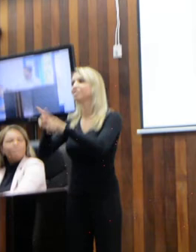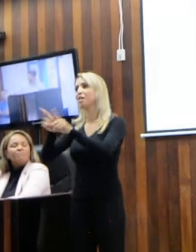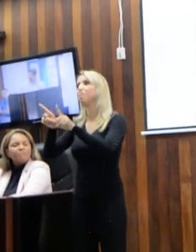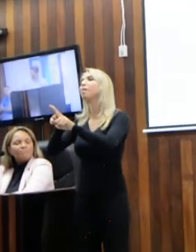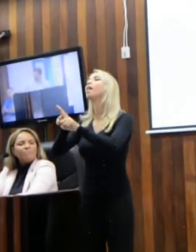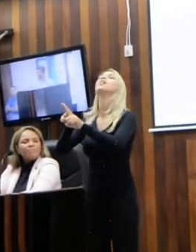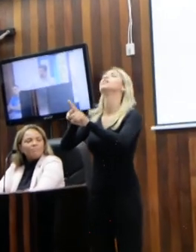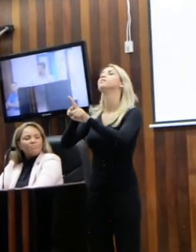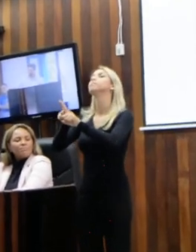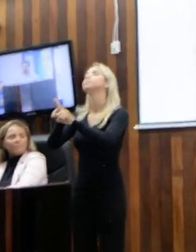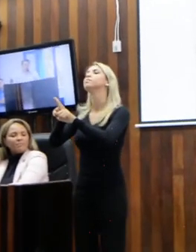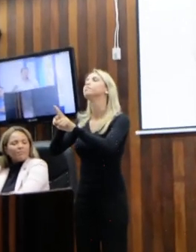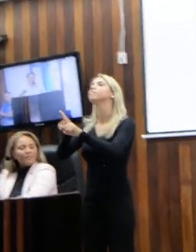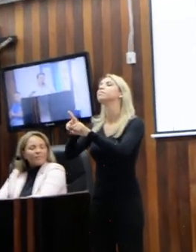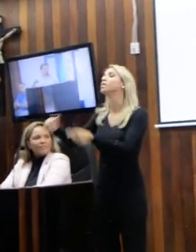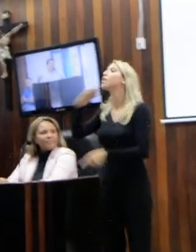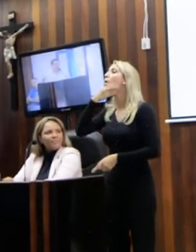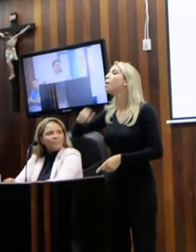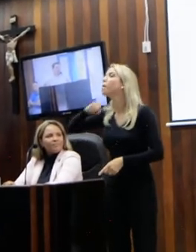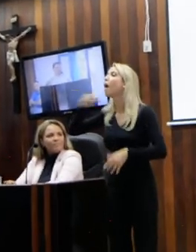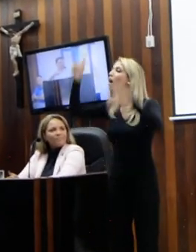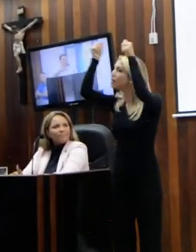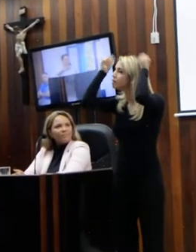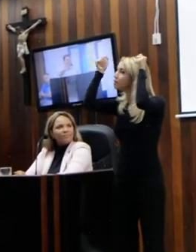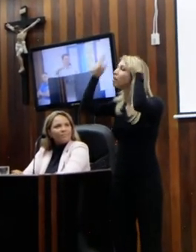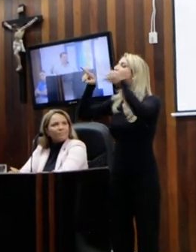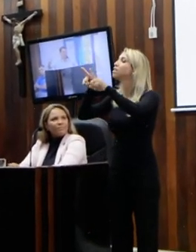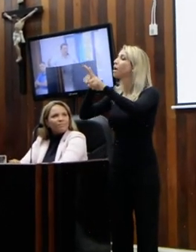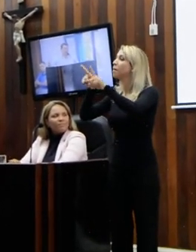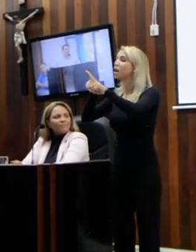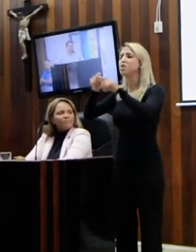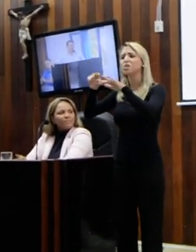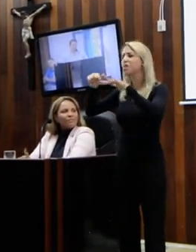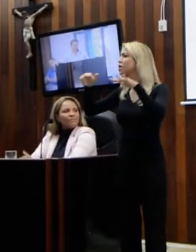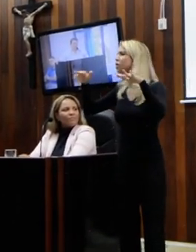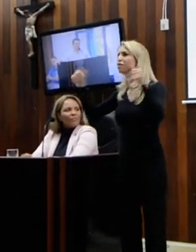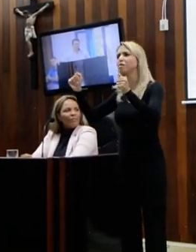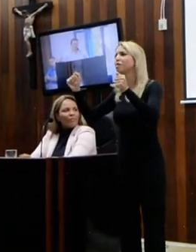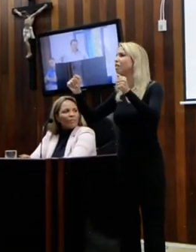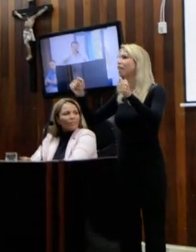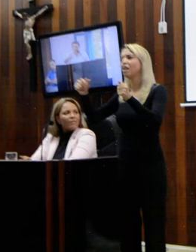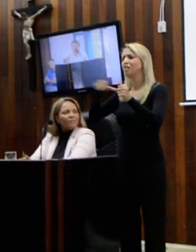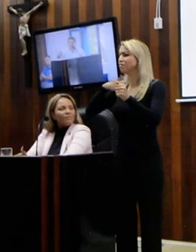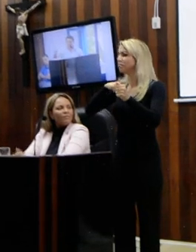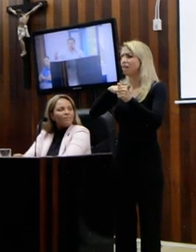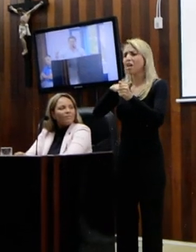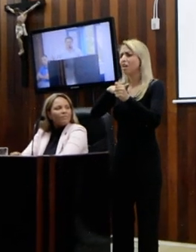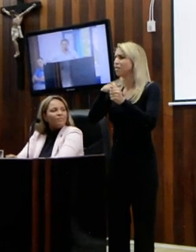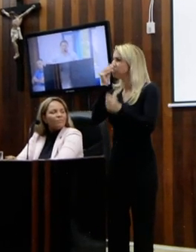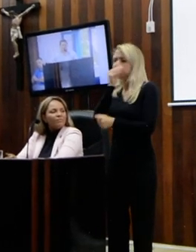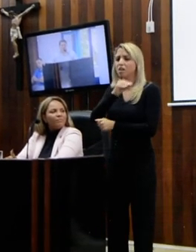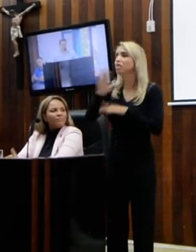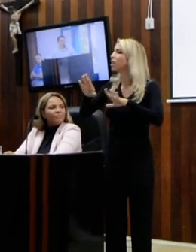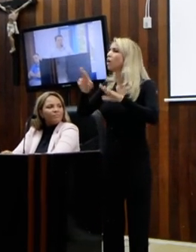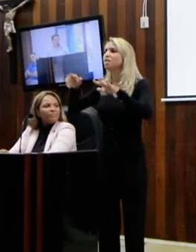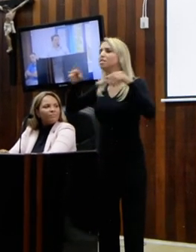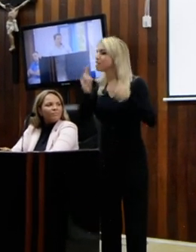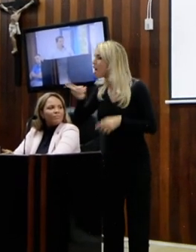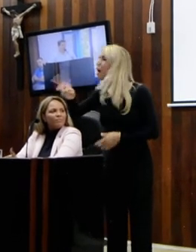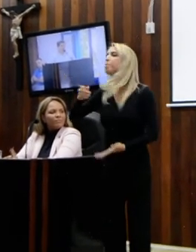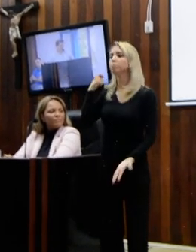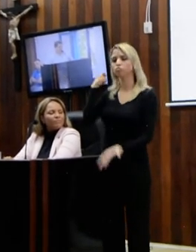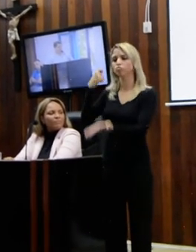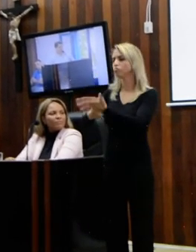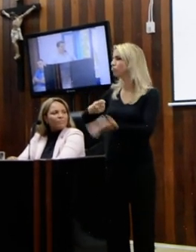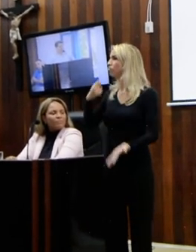Corrêa, que nunca mediu esforços, assim como qualquer pai. Qualquer um que é pai aqui sabe disso. Não mediu